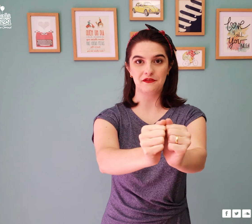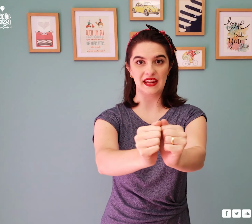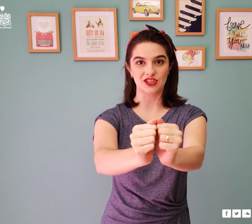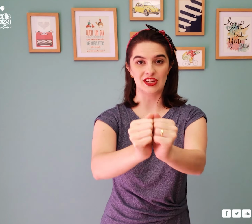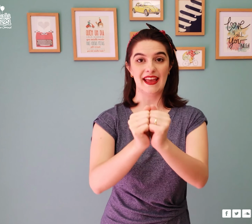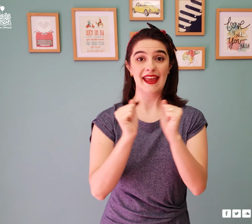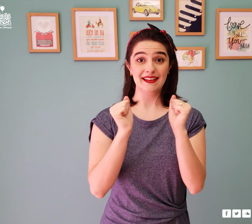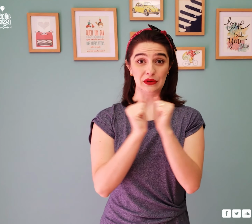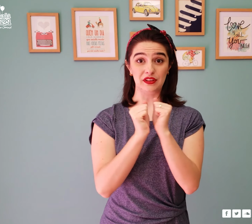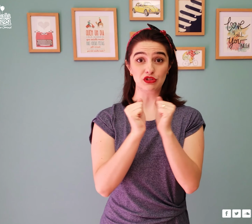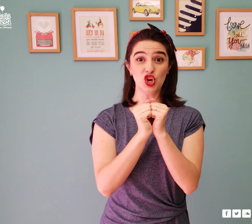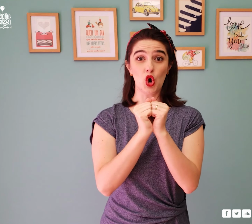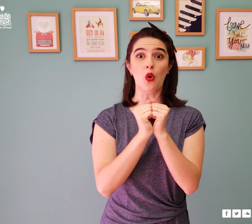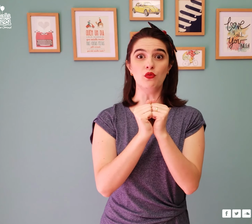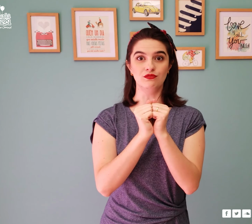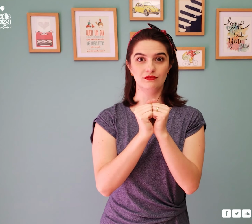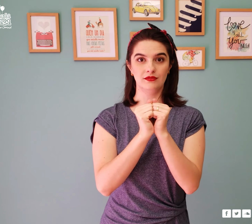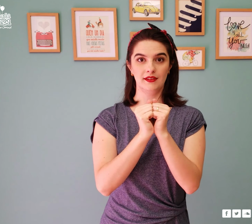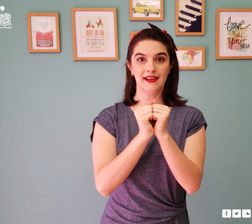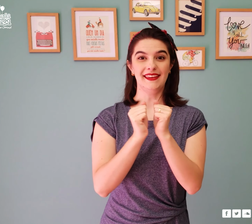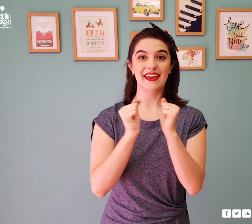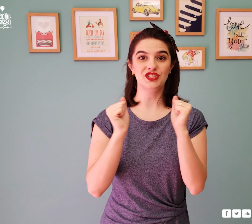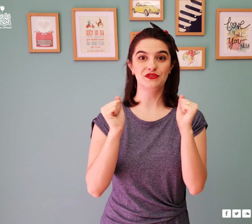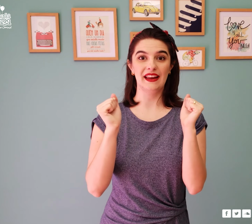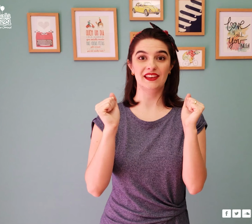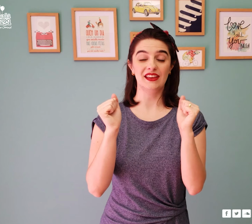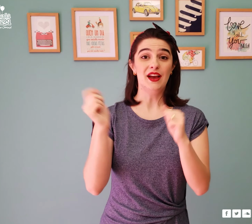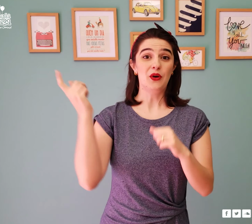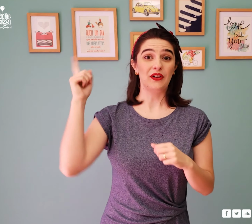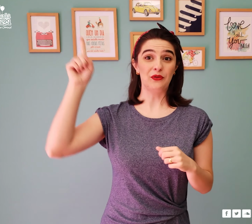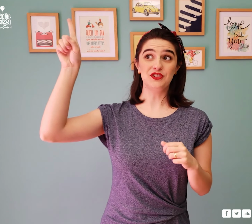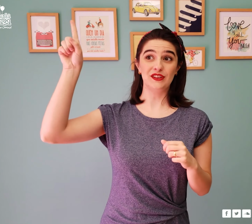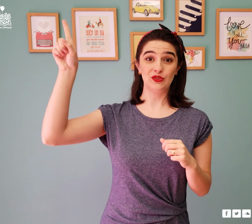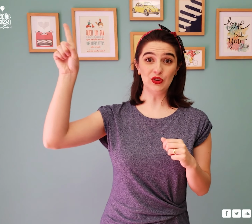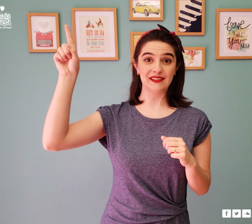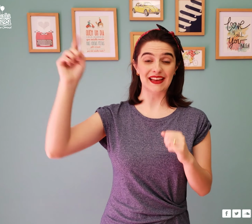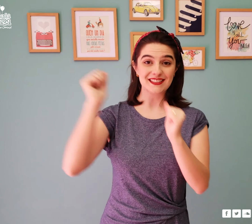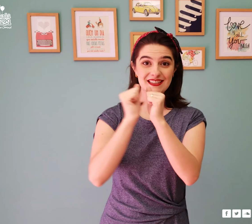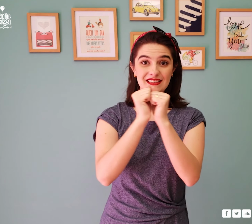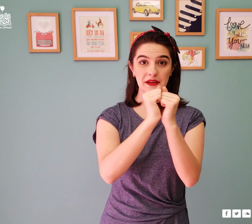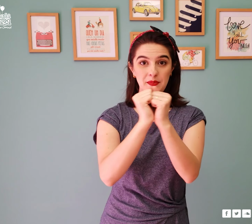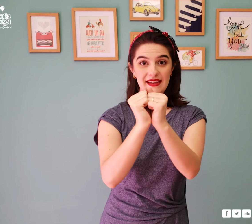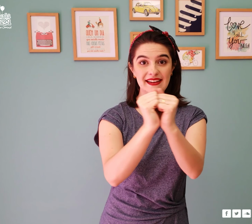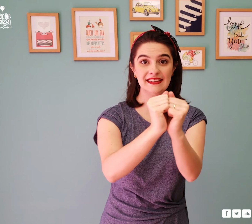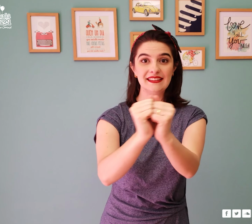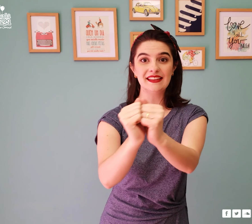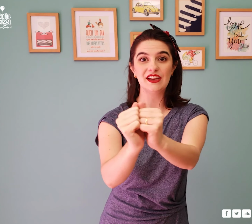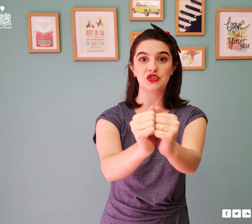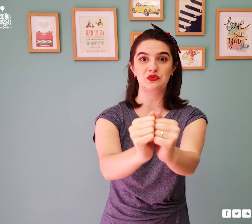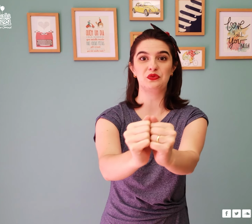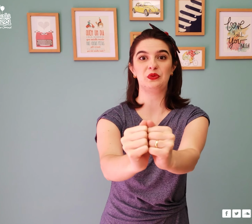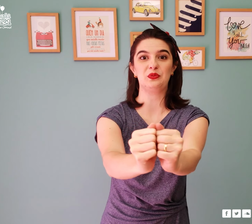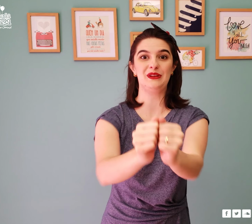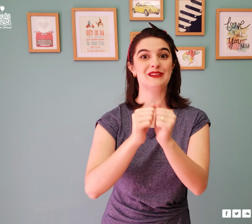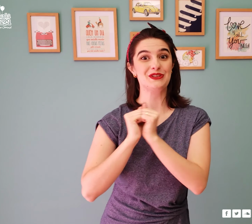frente. Esse é o sinal de com. E aí a gente fala que com Jesus a gente sempre anda junto. Por isso a gente